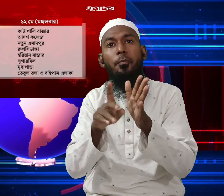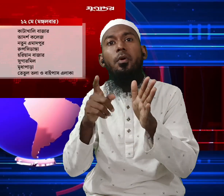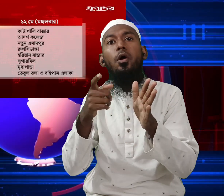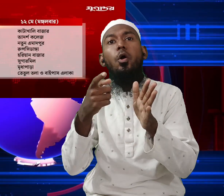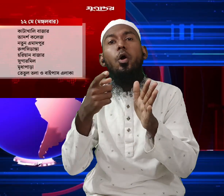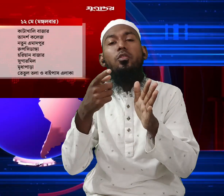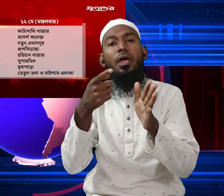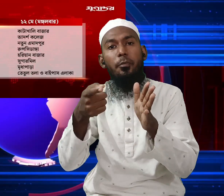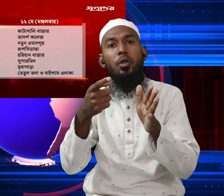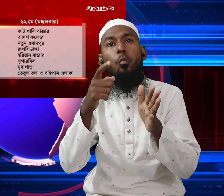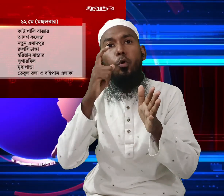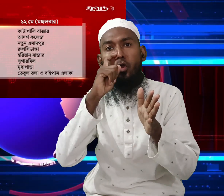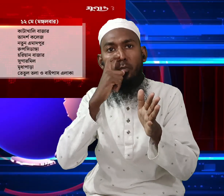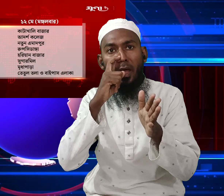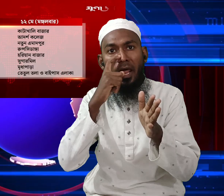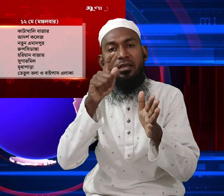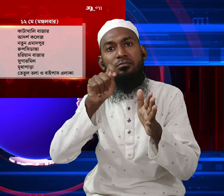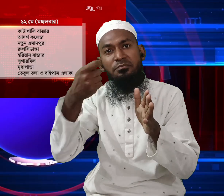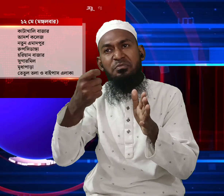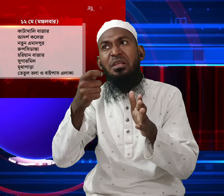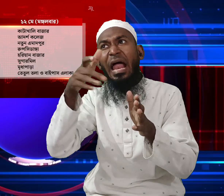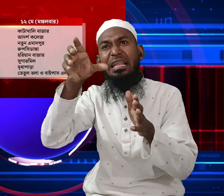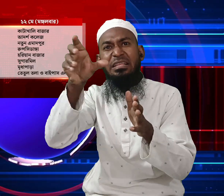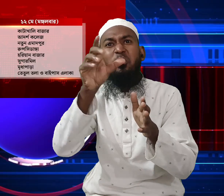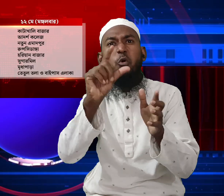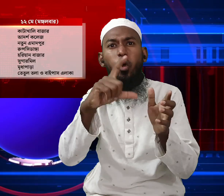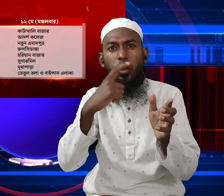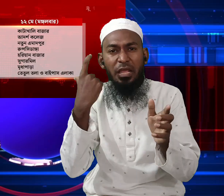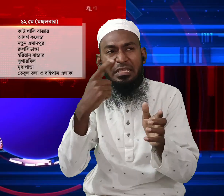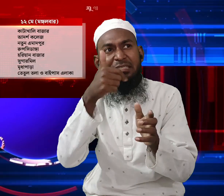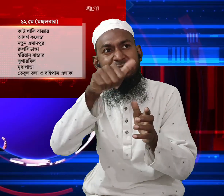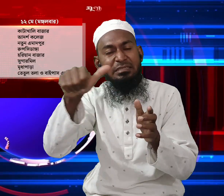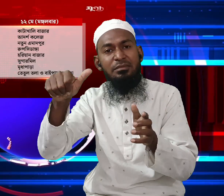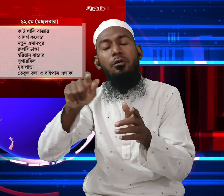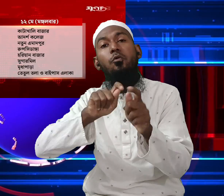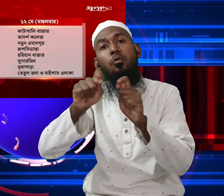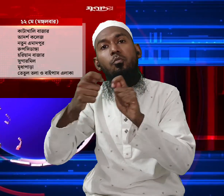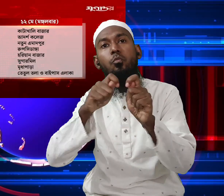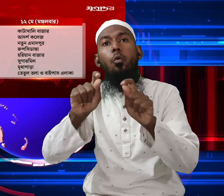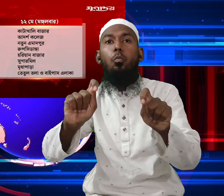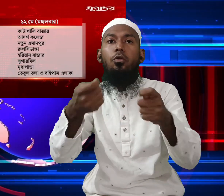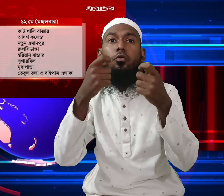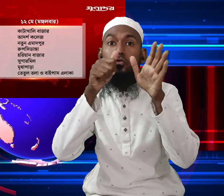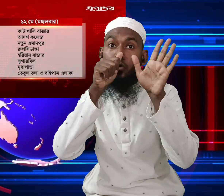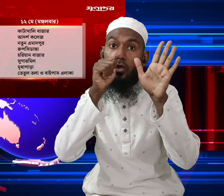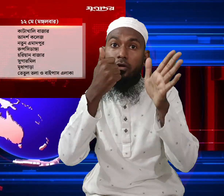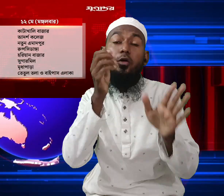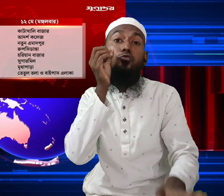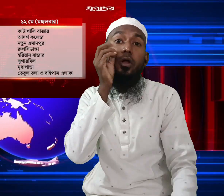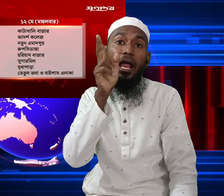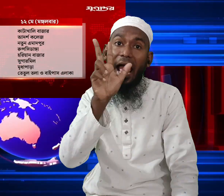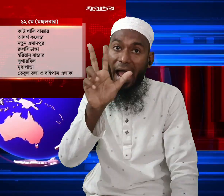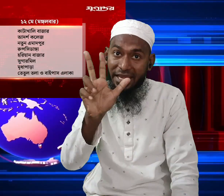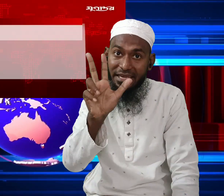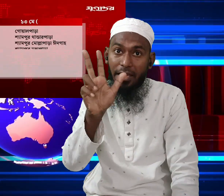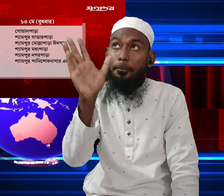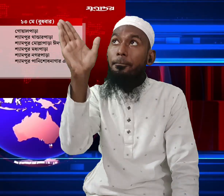নতুন এমাদপুর, রূপসীডাঙ্গা, হরিয়ান বাজার, সুগার মিল, মৃধাপাড়া, তেঁতুলতলা ও বাইপাস এলাকায় থাকবে না বিদ্যুৎ। ১৩ মে